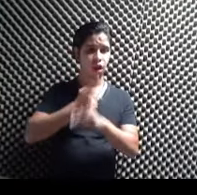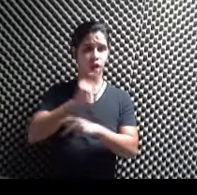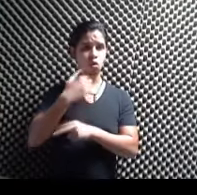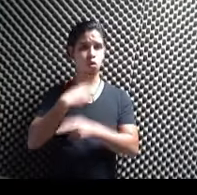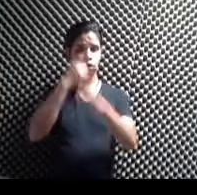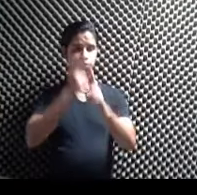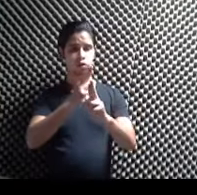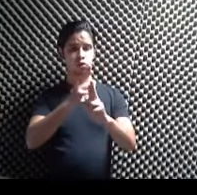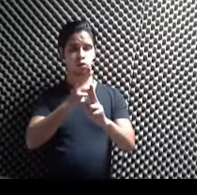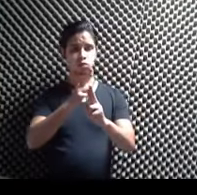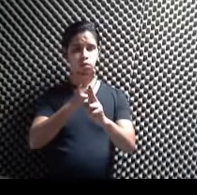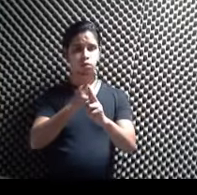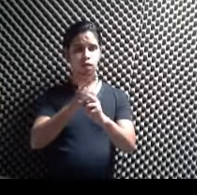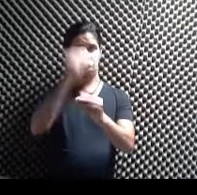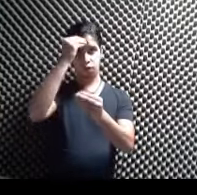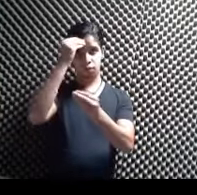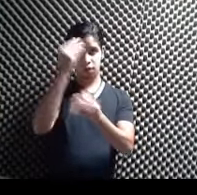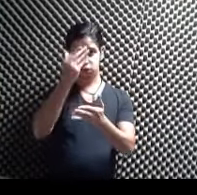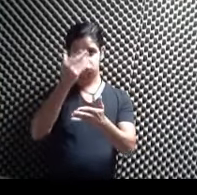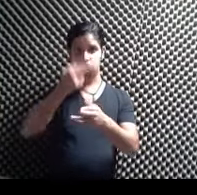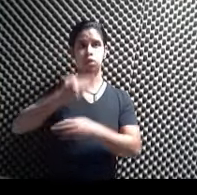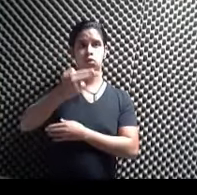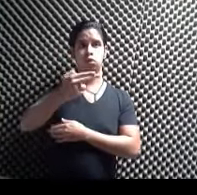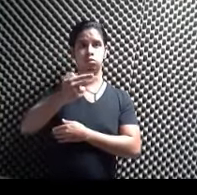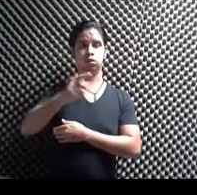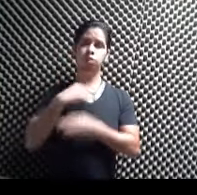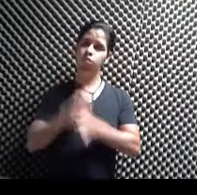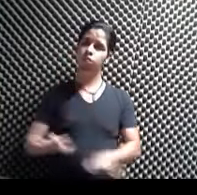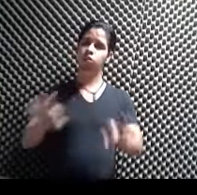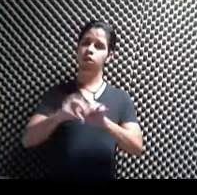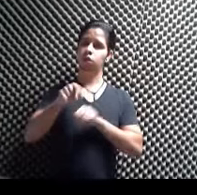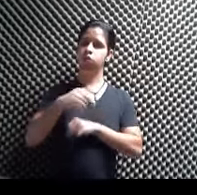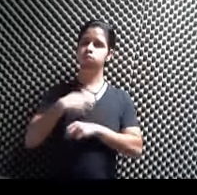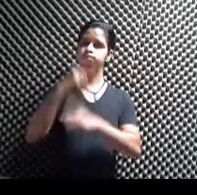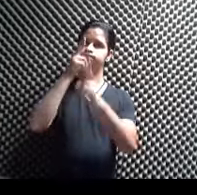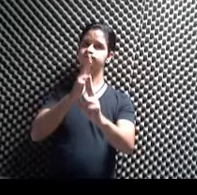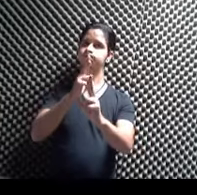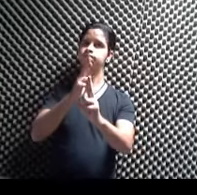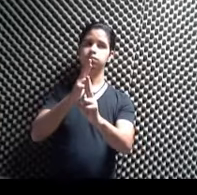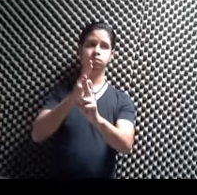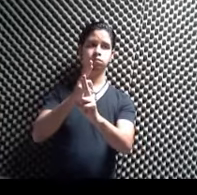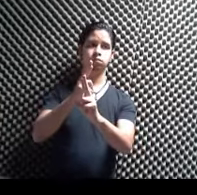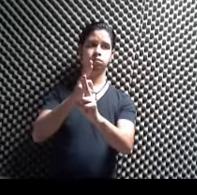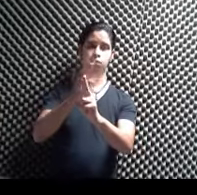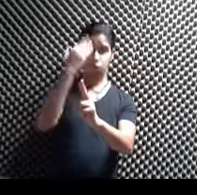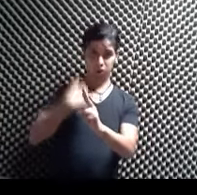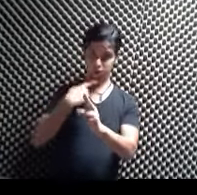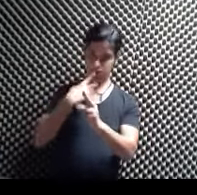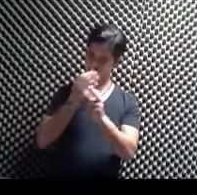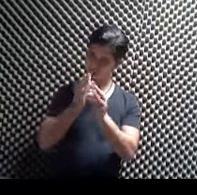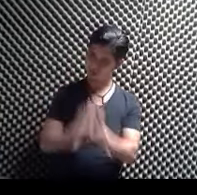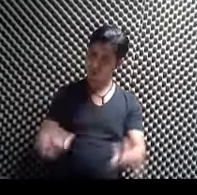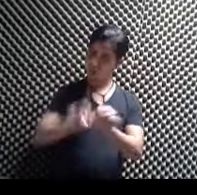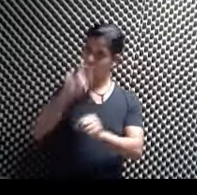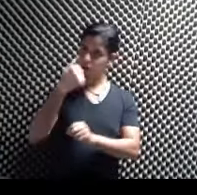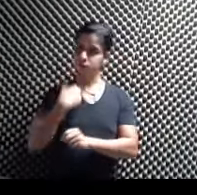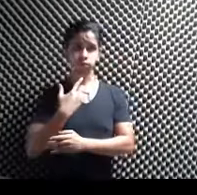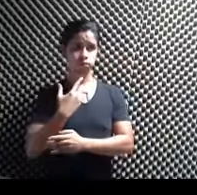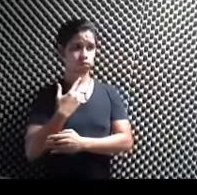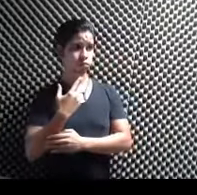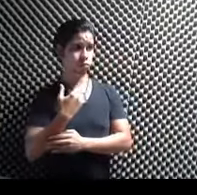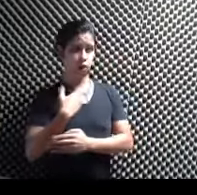familia, por supuesto, son muy importantes que se respeten, uh-huh, esos detalles. Que son lo más importante. Que claro, por supuesto.